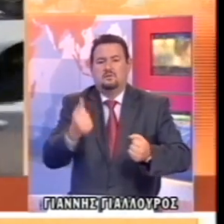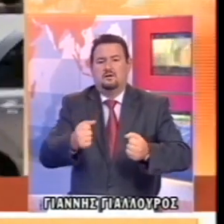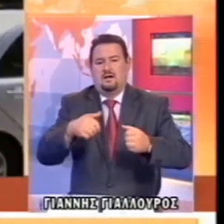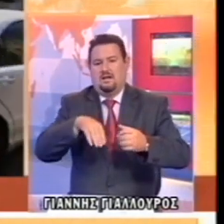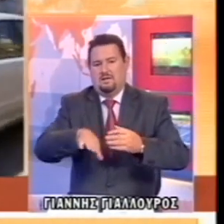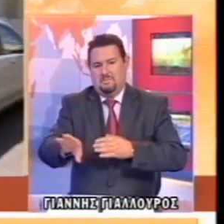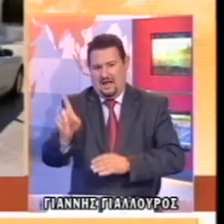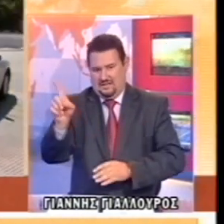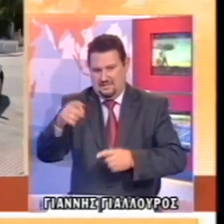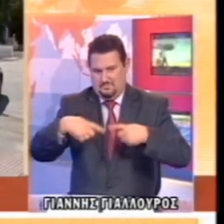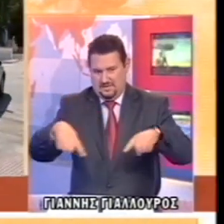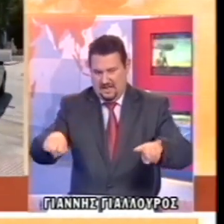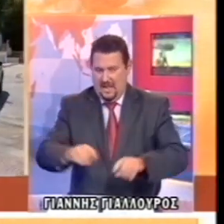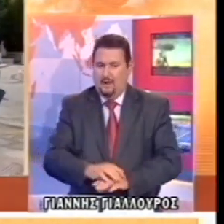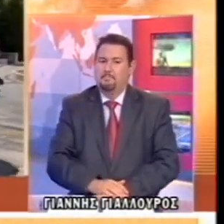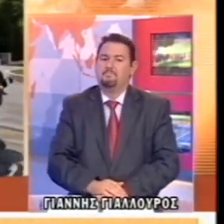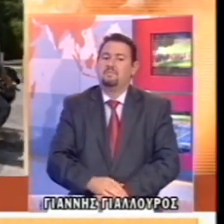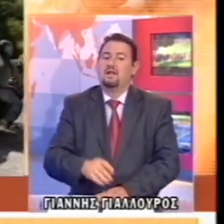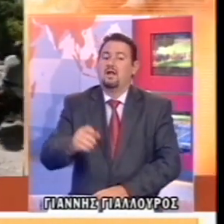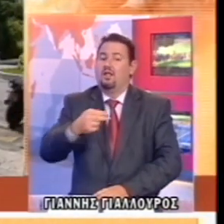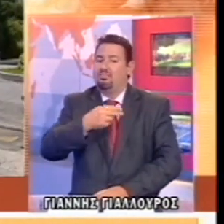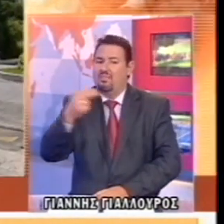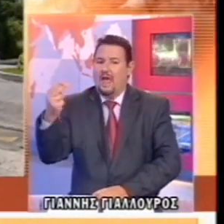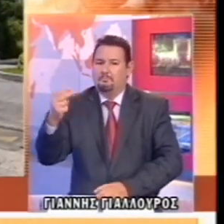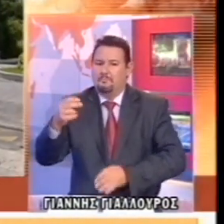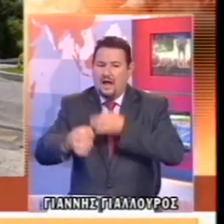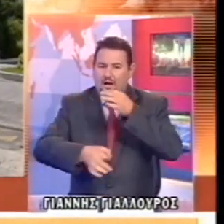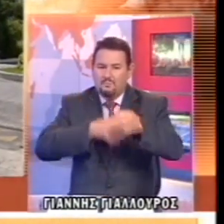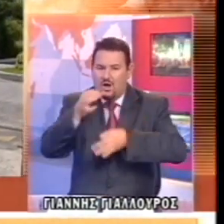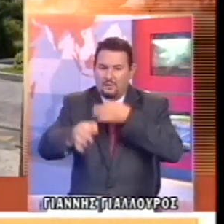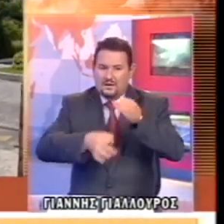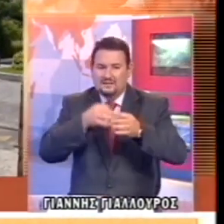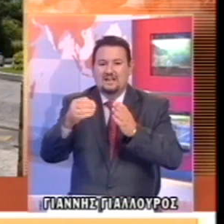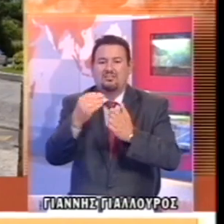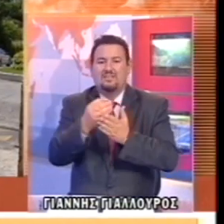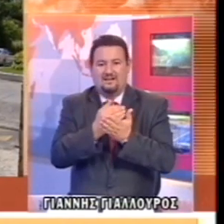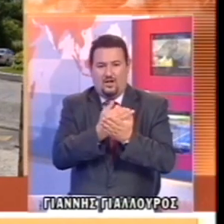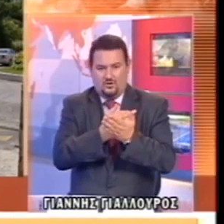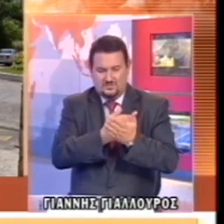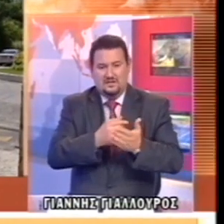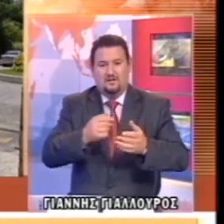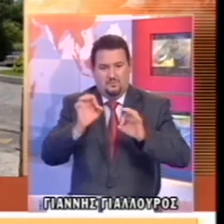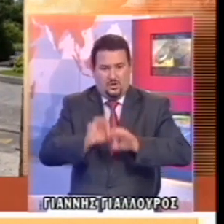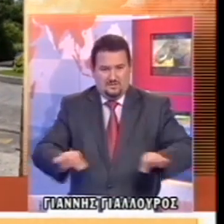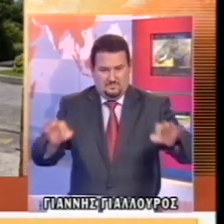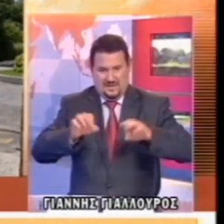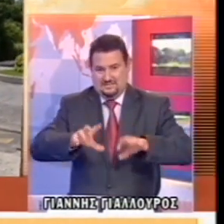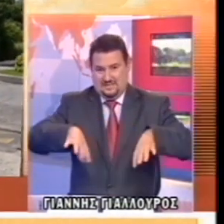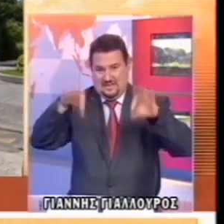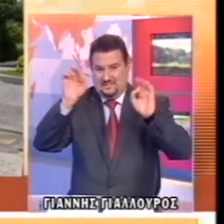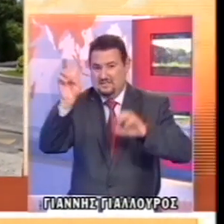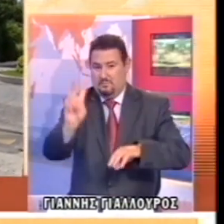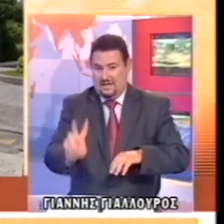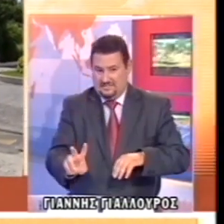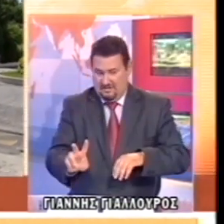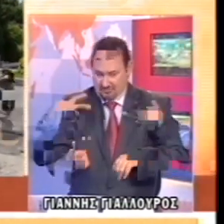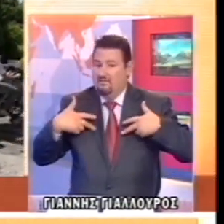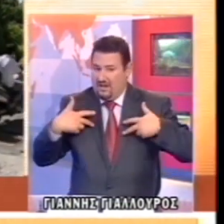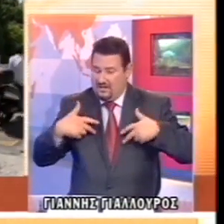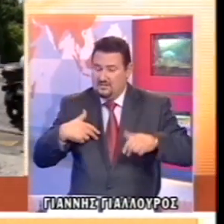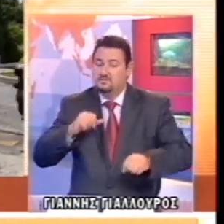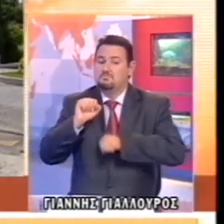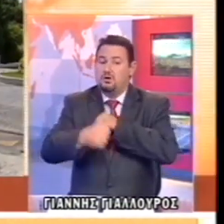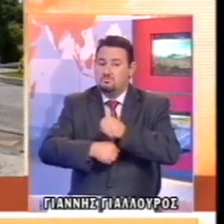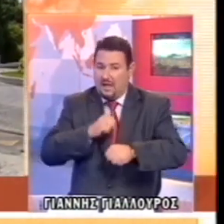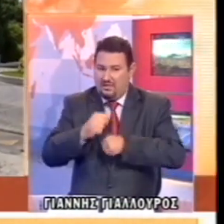Ταχύτατα προχωρούν οι προετοιμασίες της κυβέρνησης εν ώψη των προγραμματικών δηλώσεων, η συζήτηση των οποίων αρχίζει την Παρασκευή. Η